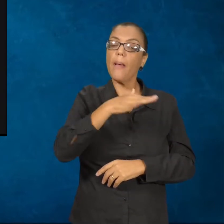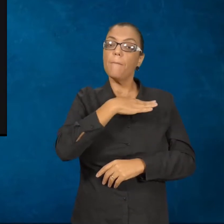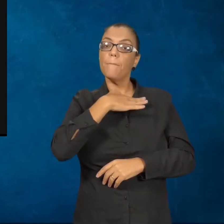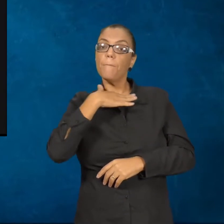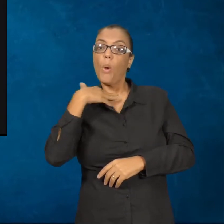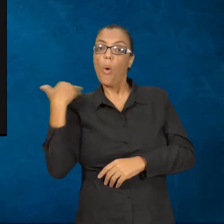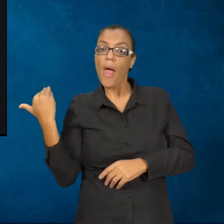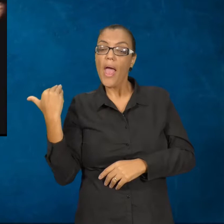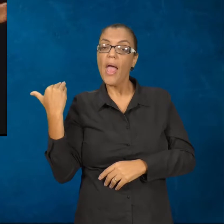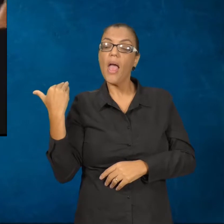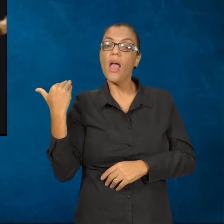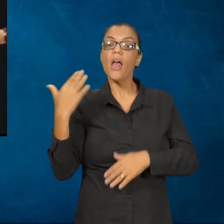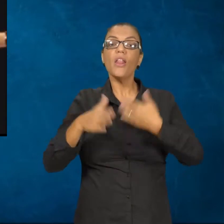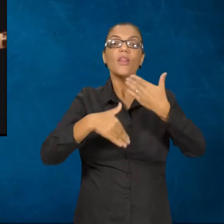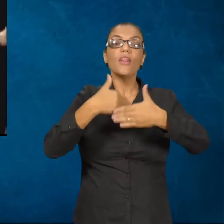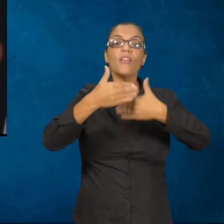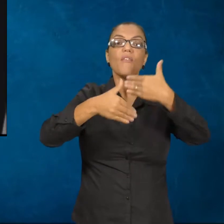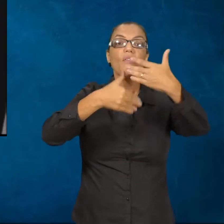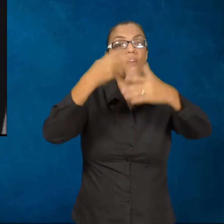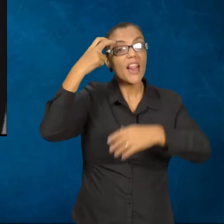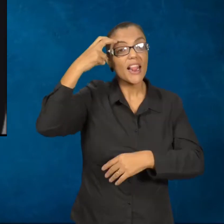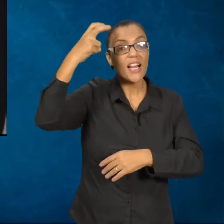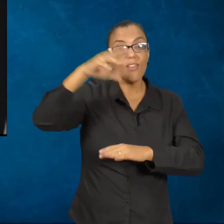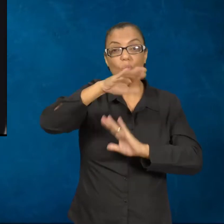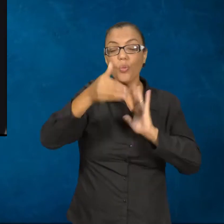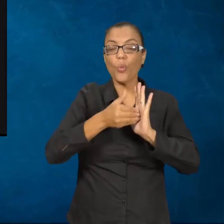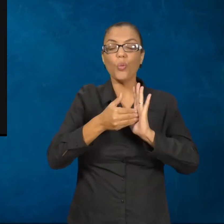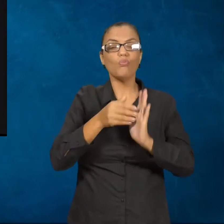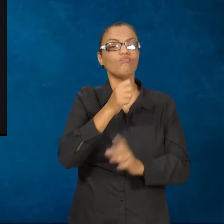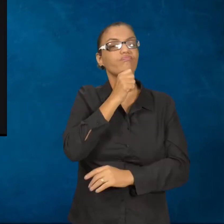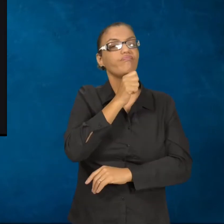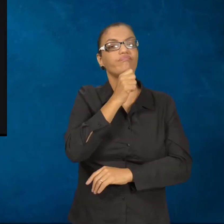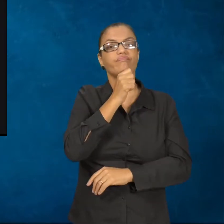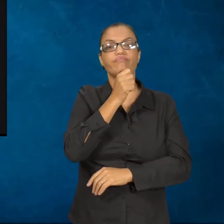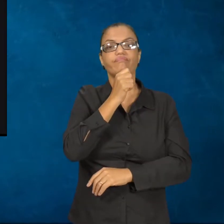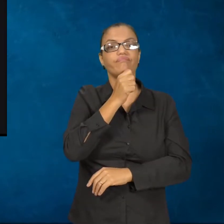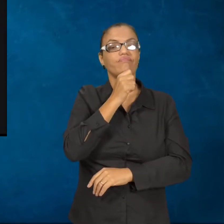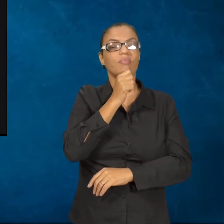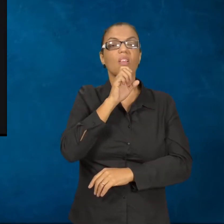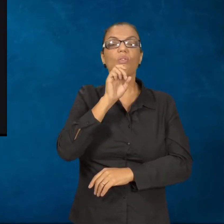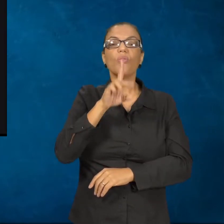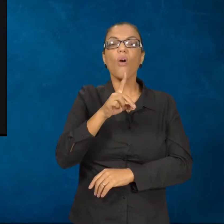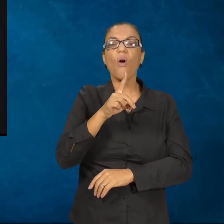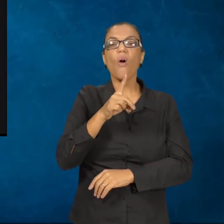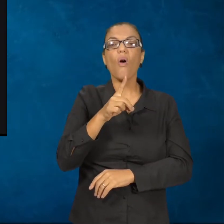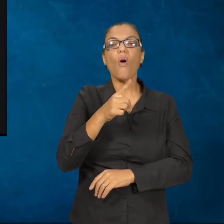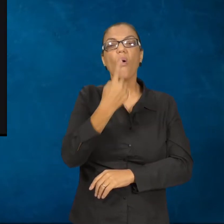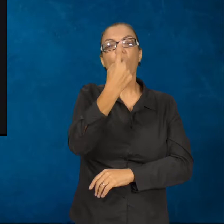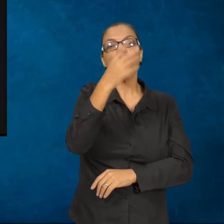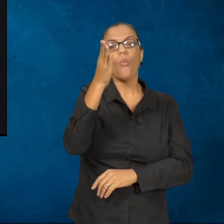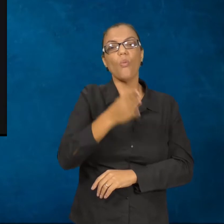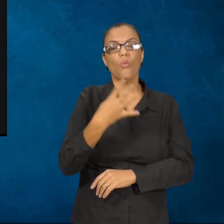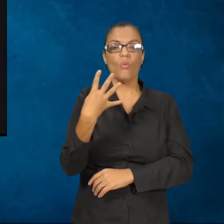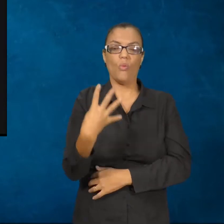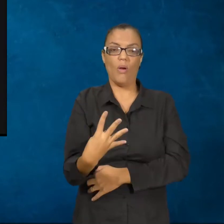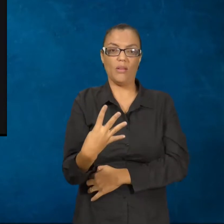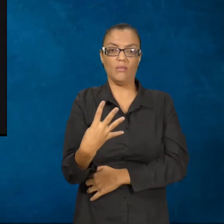Agora, esse maravilhoso computador tem um defeito. Não tem manual de